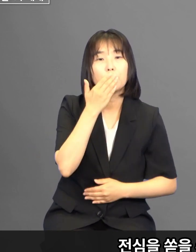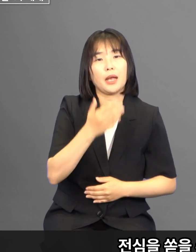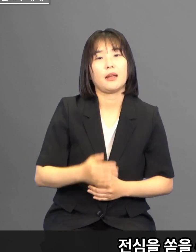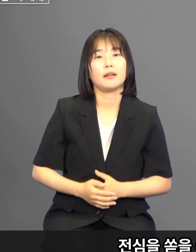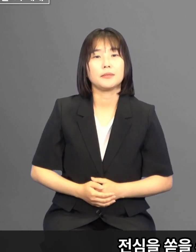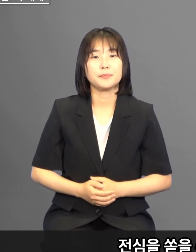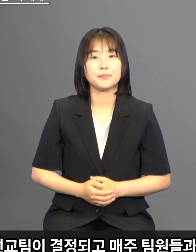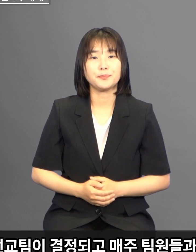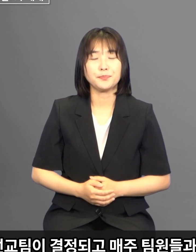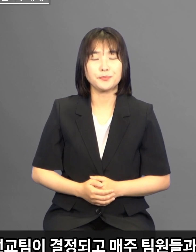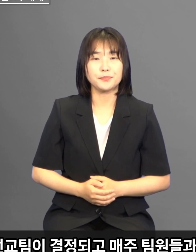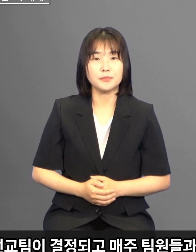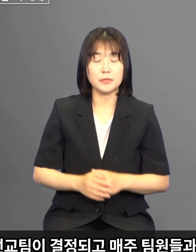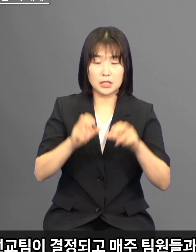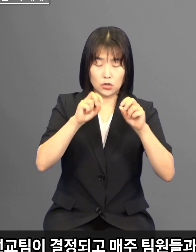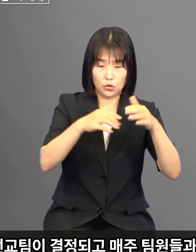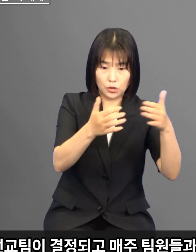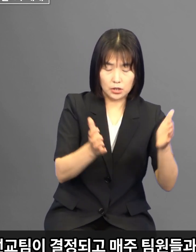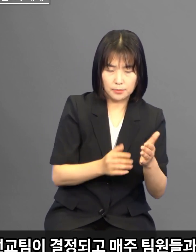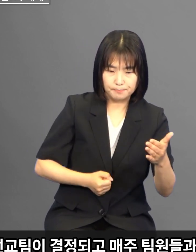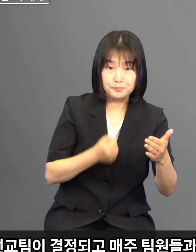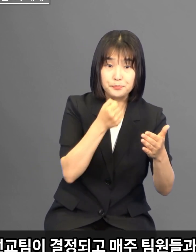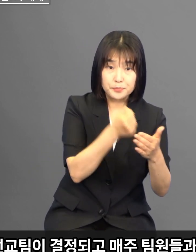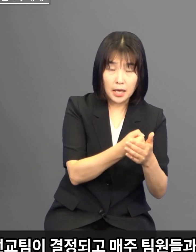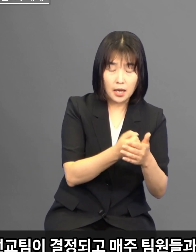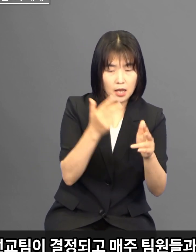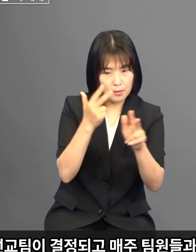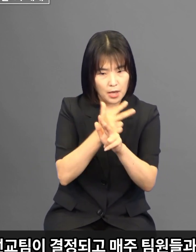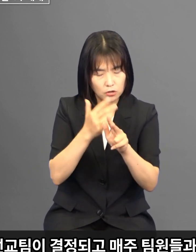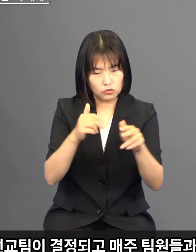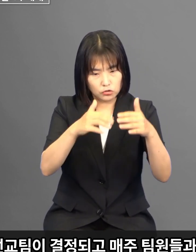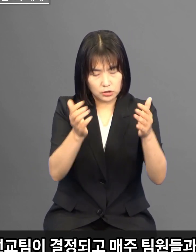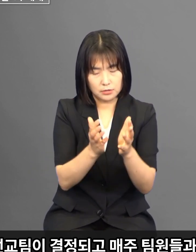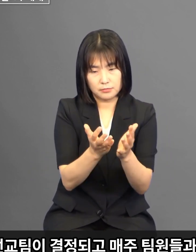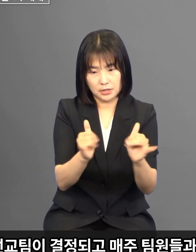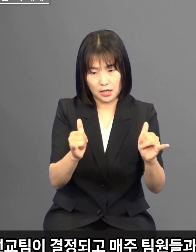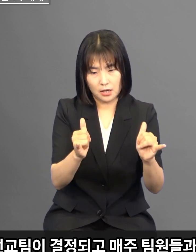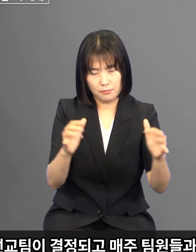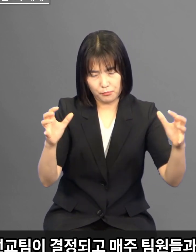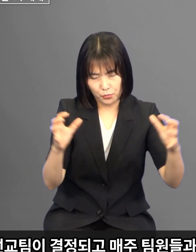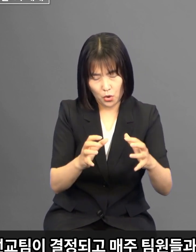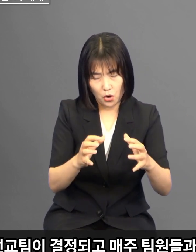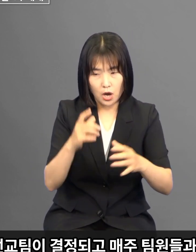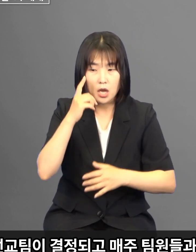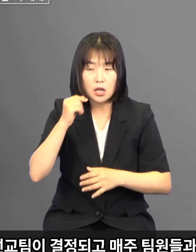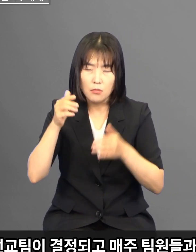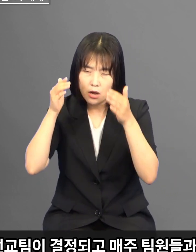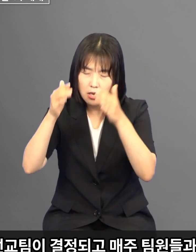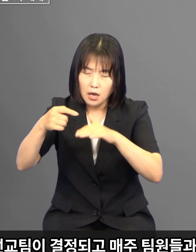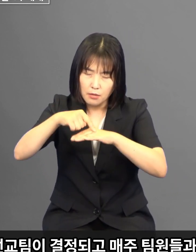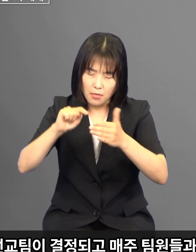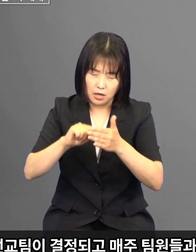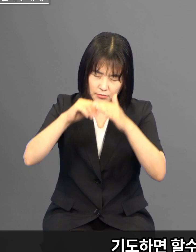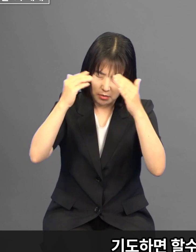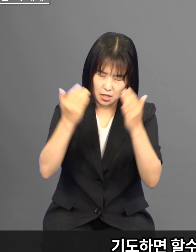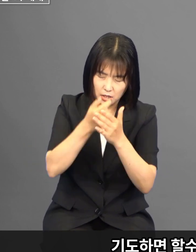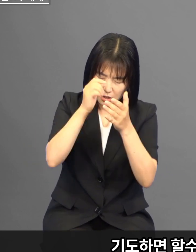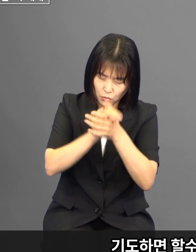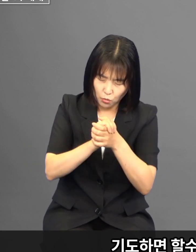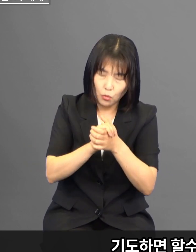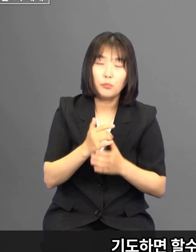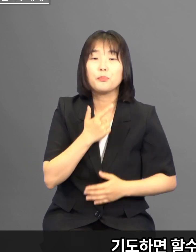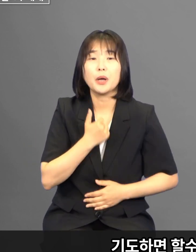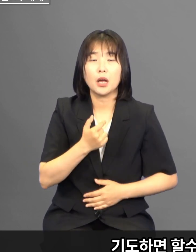되었습니다. 선교팀이 결정되고 매주 팀원들과 모여 일본을 위해 마음 다해 기도하였습니다.